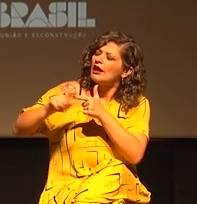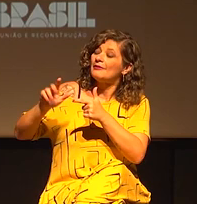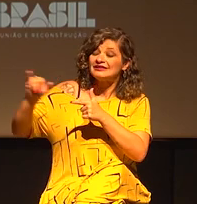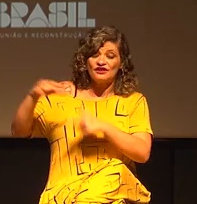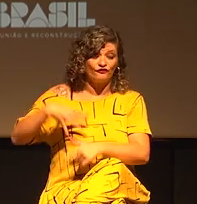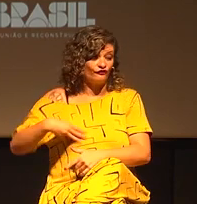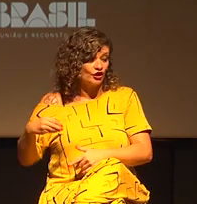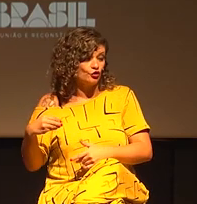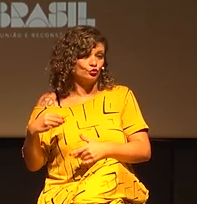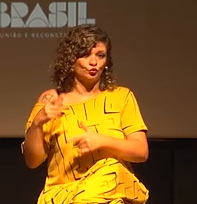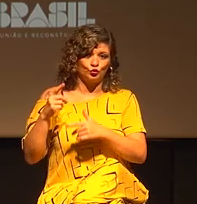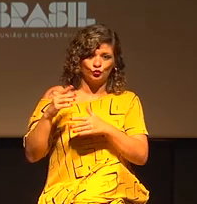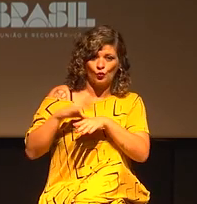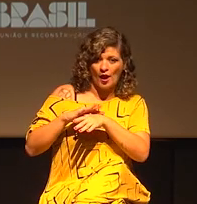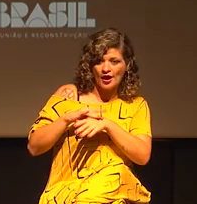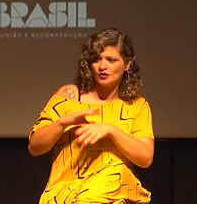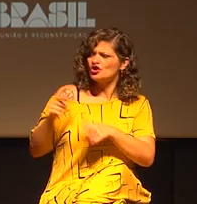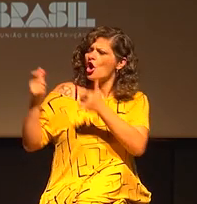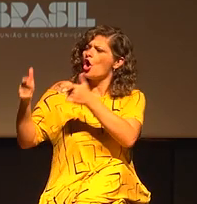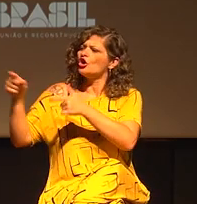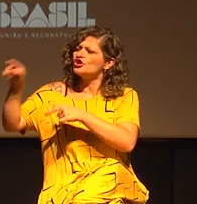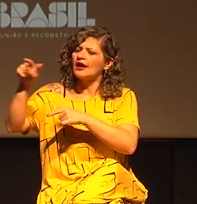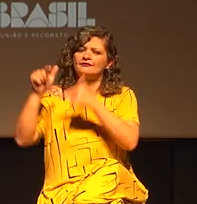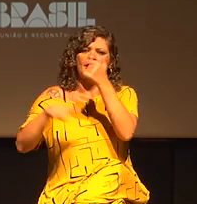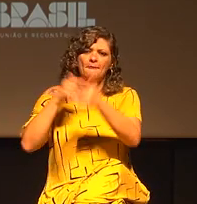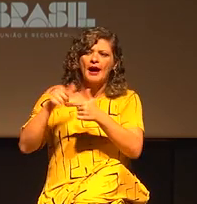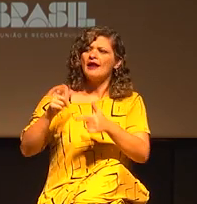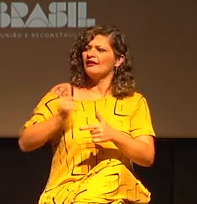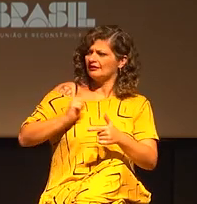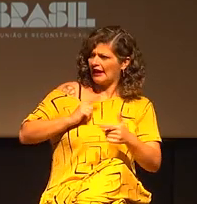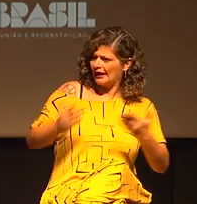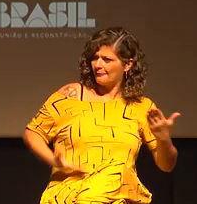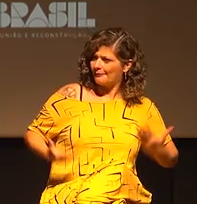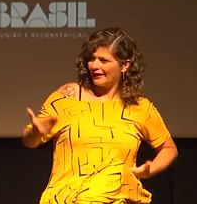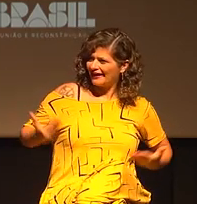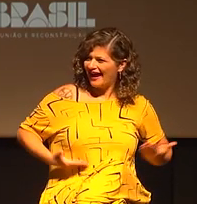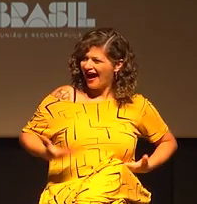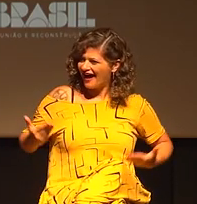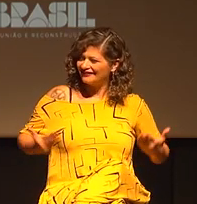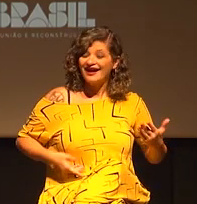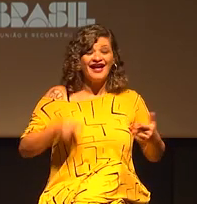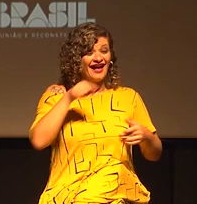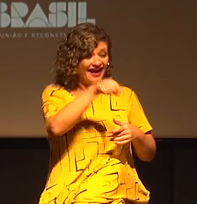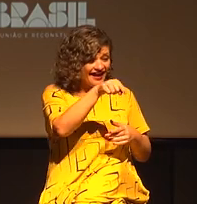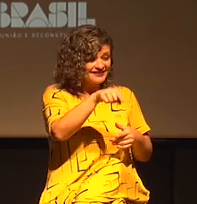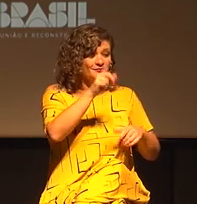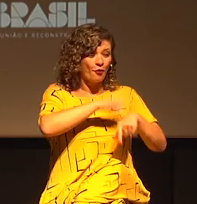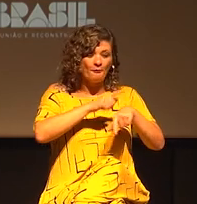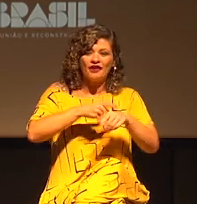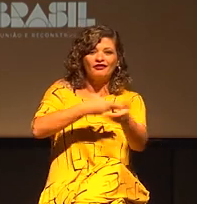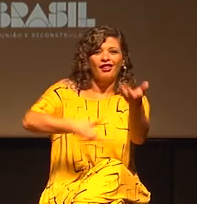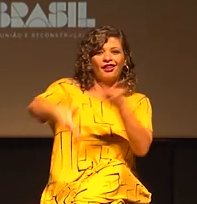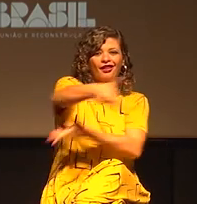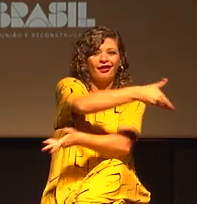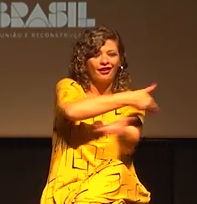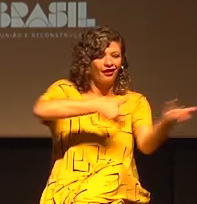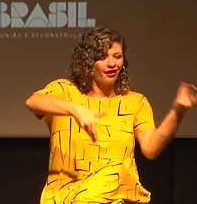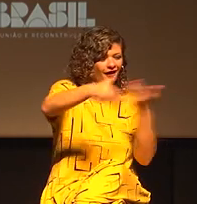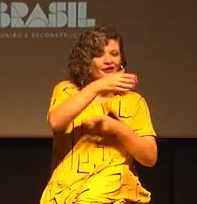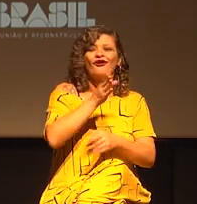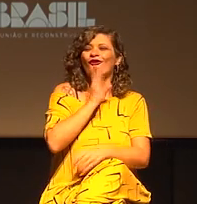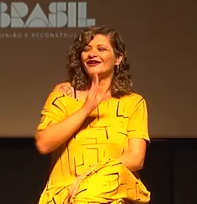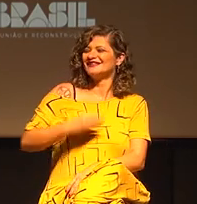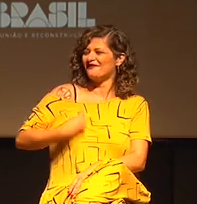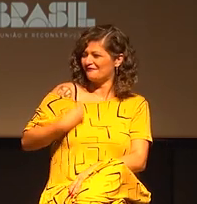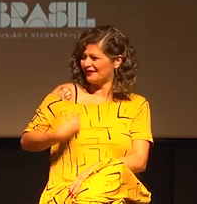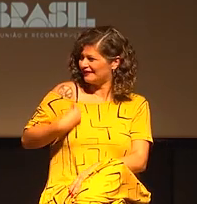doente se Onde ela trabalha se ela tá empregado se não tá a horta vira esse lugar de troca também e é o lugar que a pesso é muito parecido com